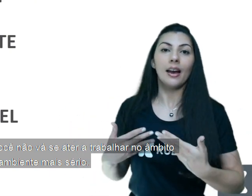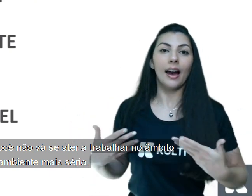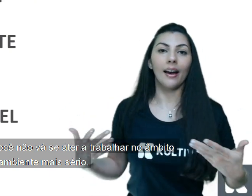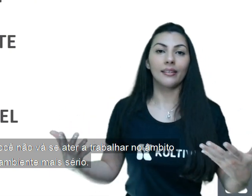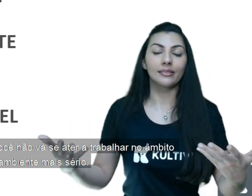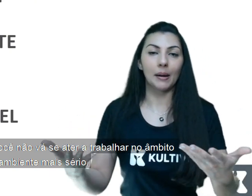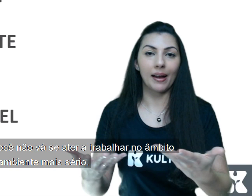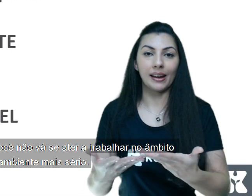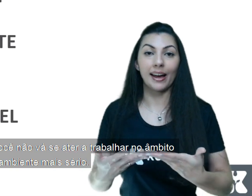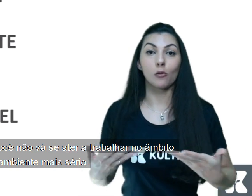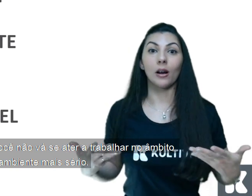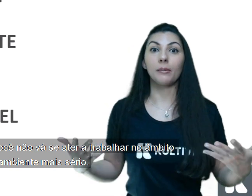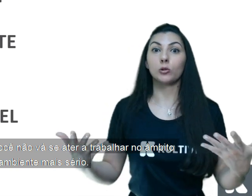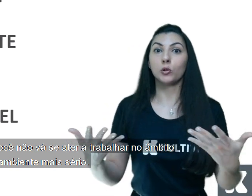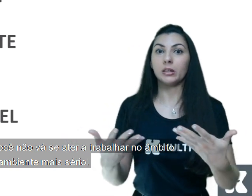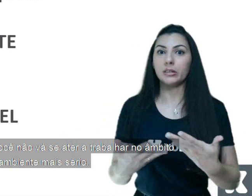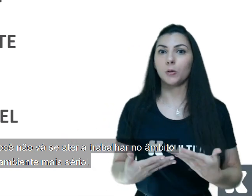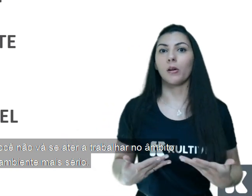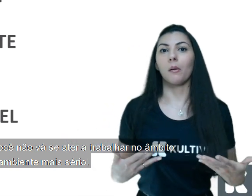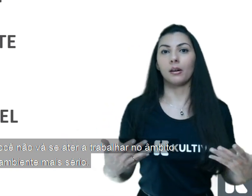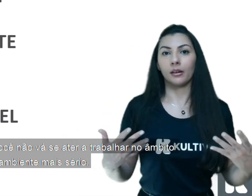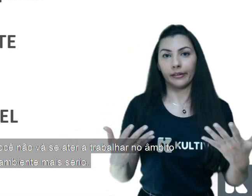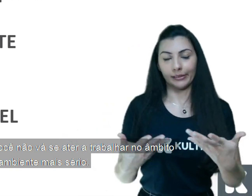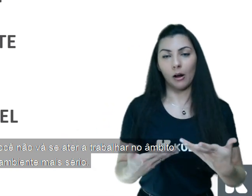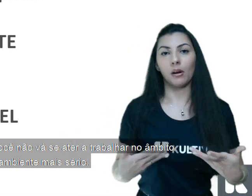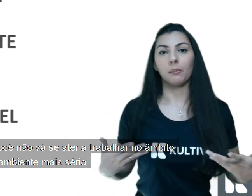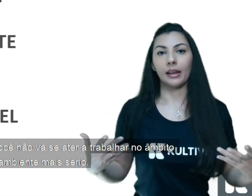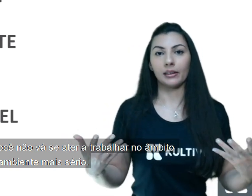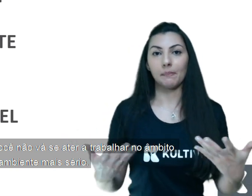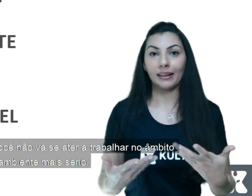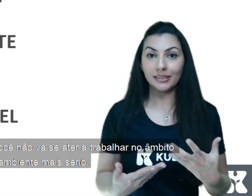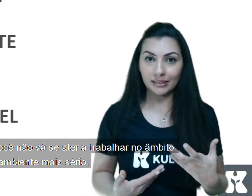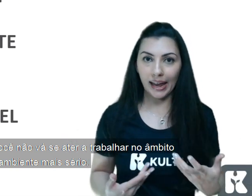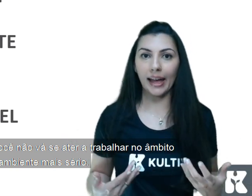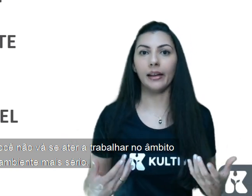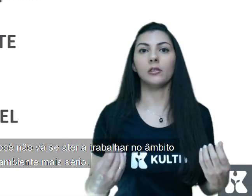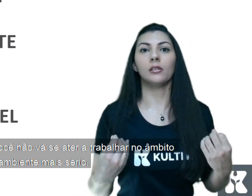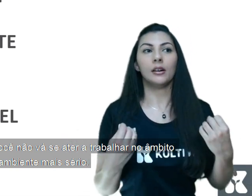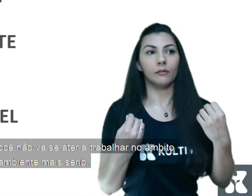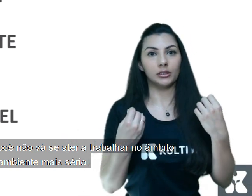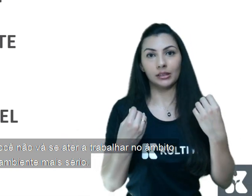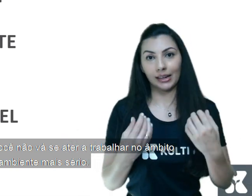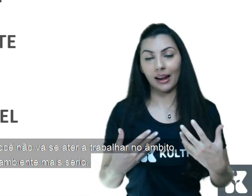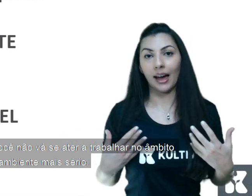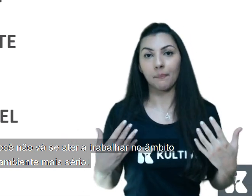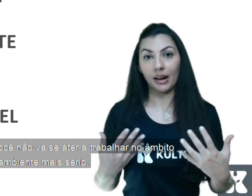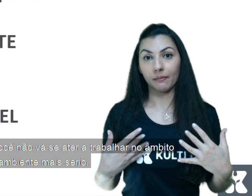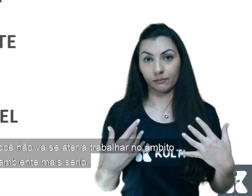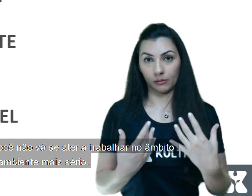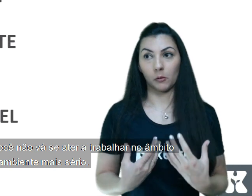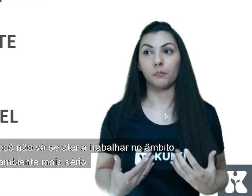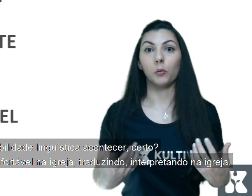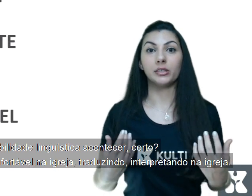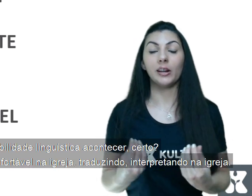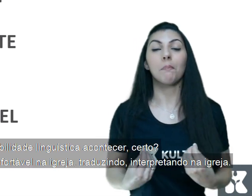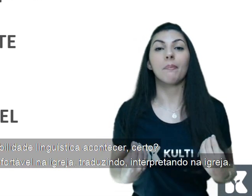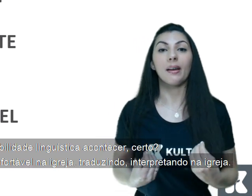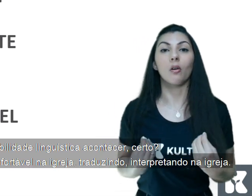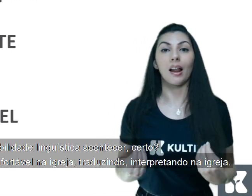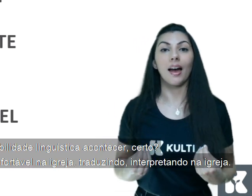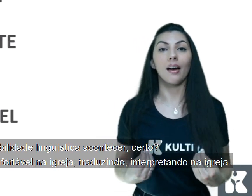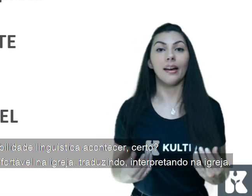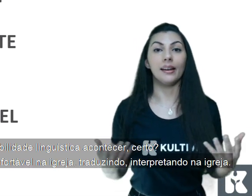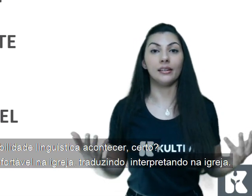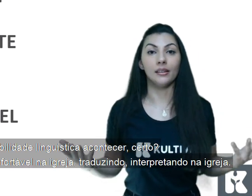ater a trabalhar no âmbito jurídico, que é um ambiente mais sério. Você está lá para... O seu